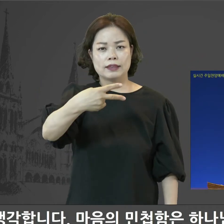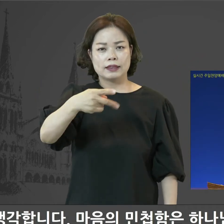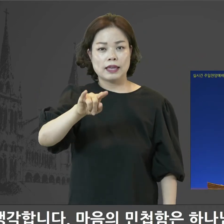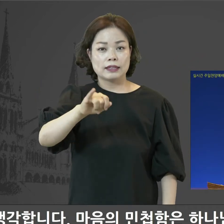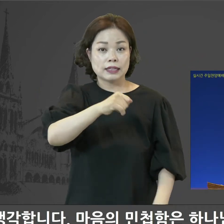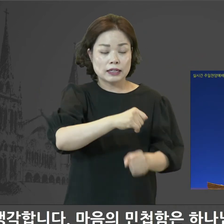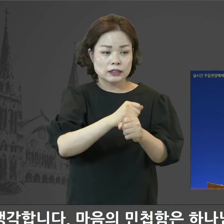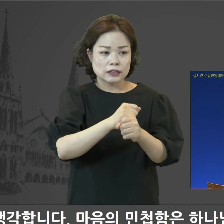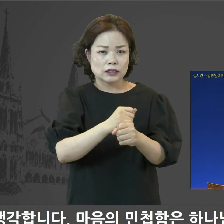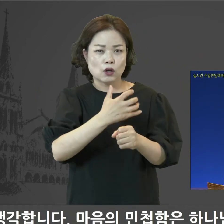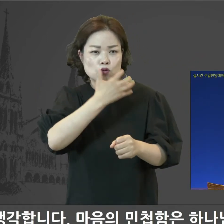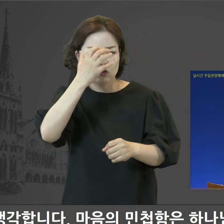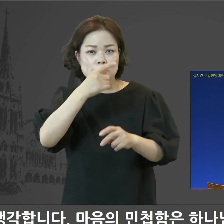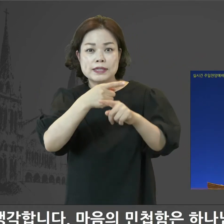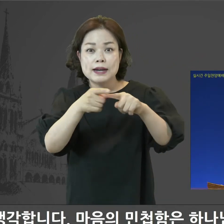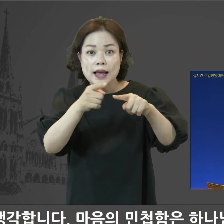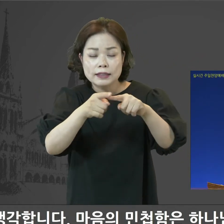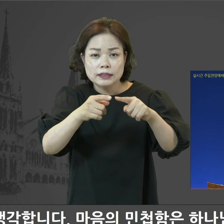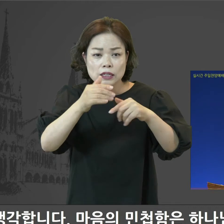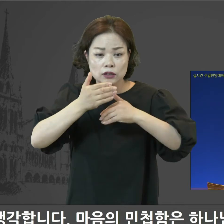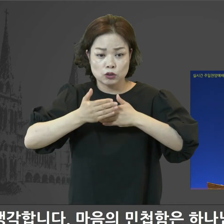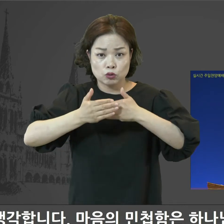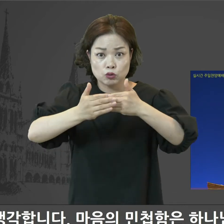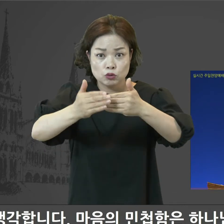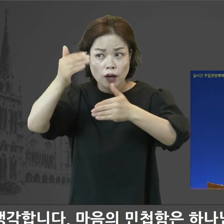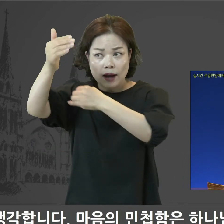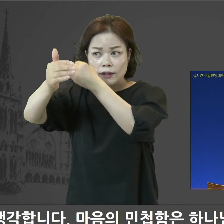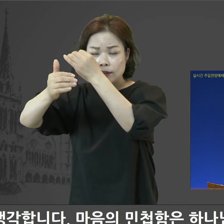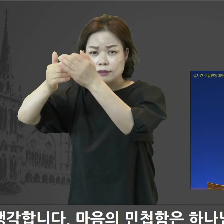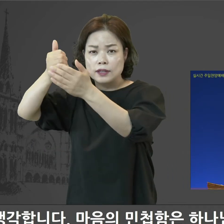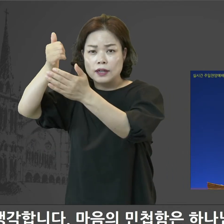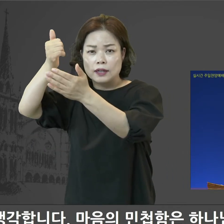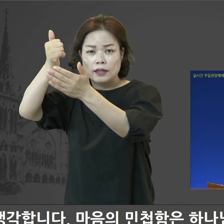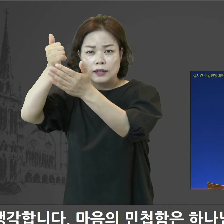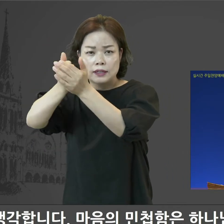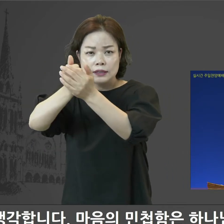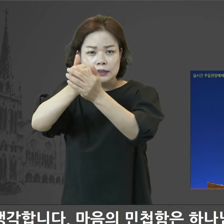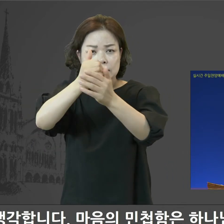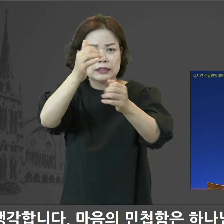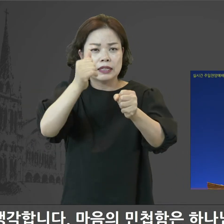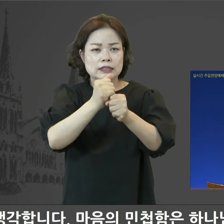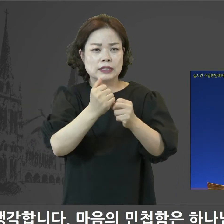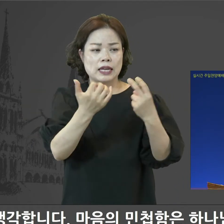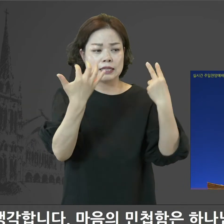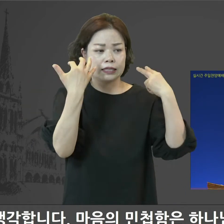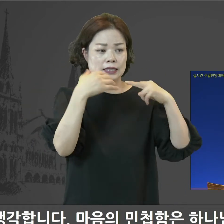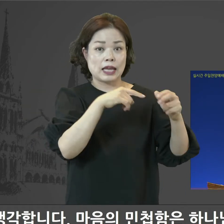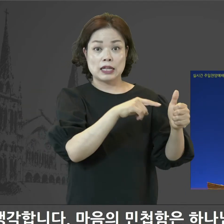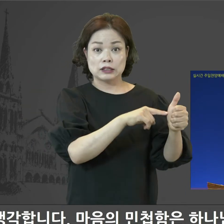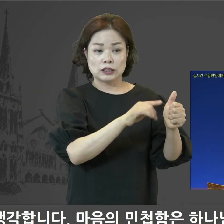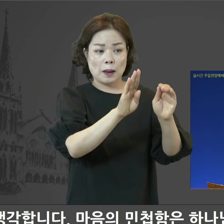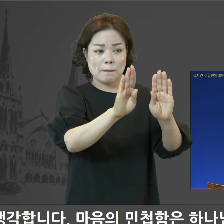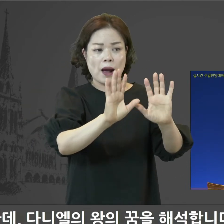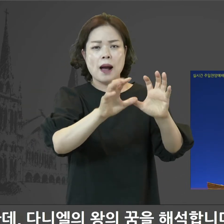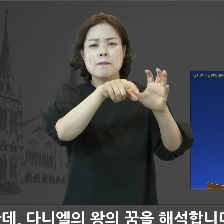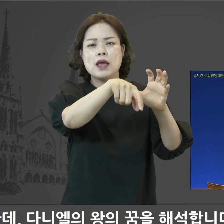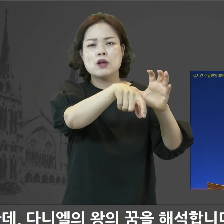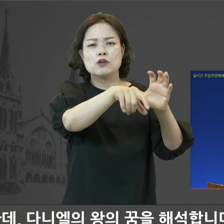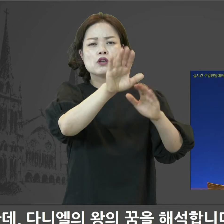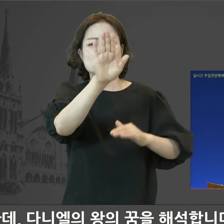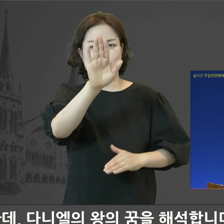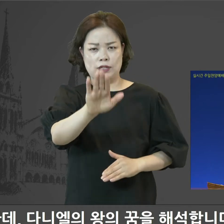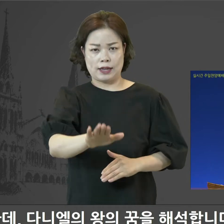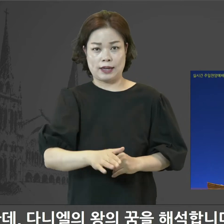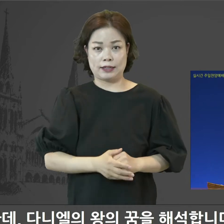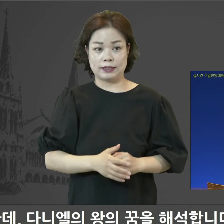주죠. 그 과정에서 하나님께서는 큰 신상을 통해서 다니엘에게 바벨론 제국